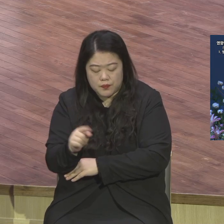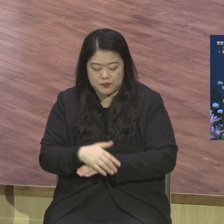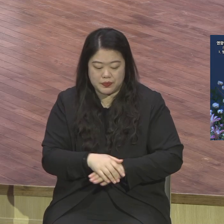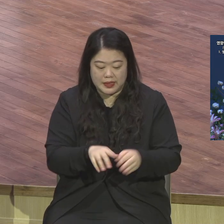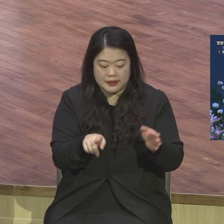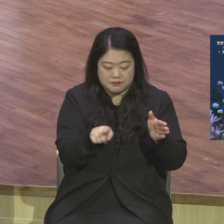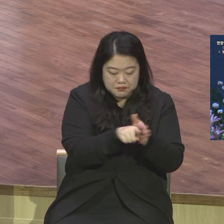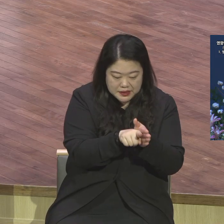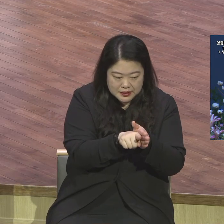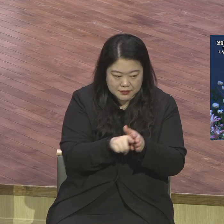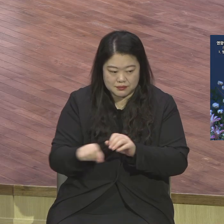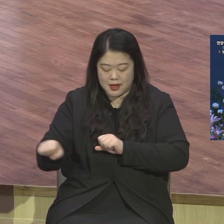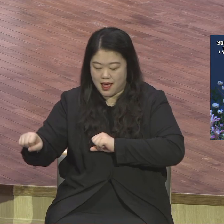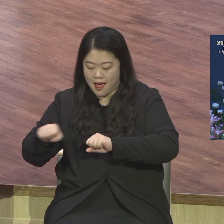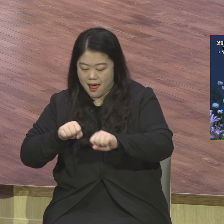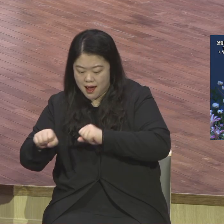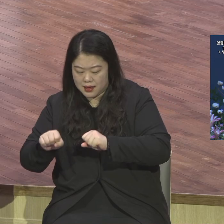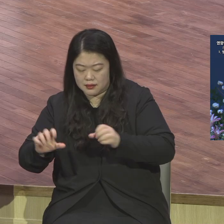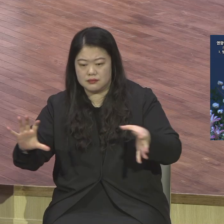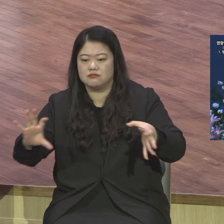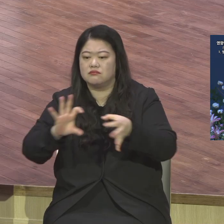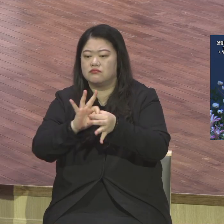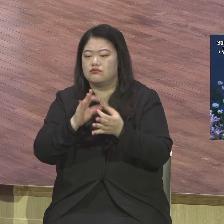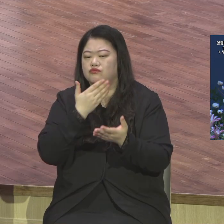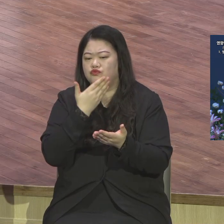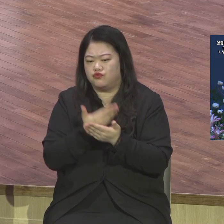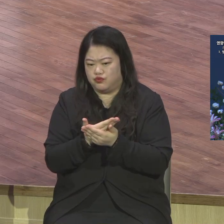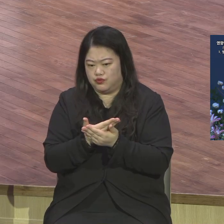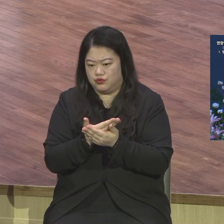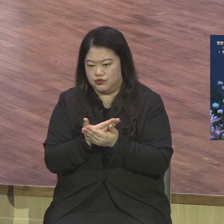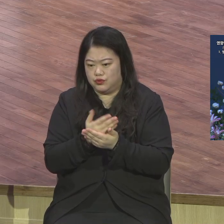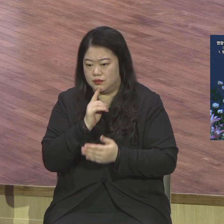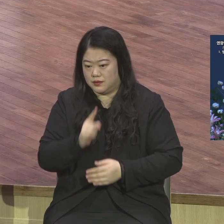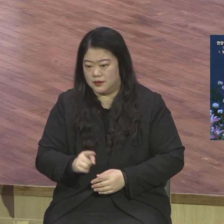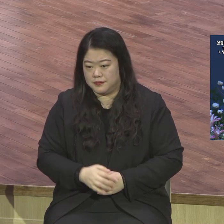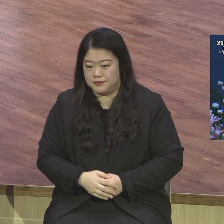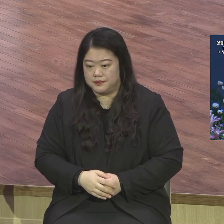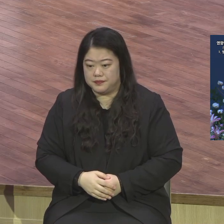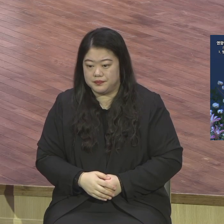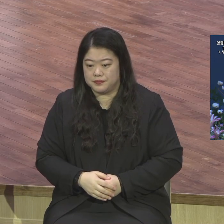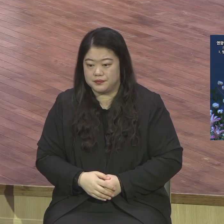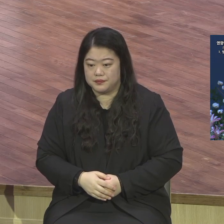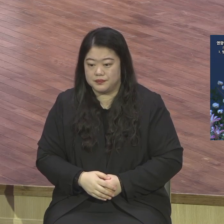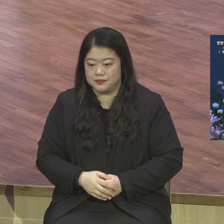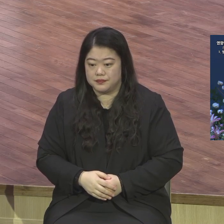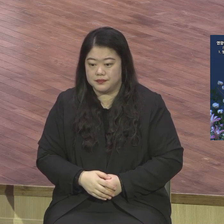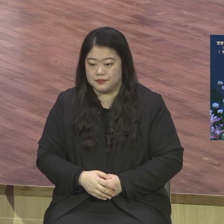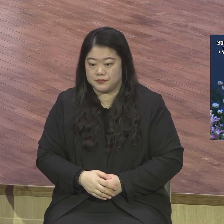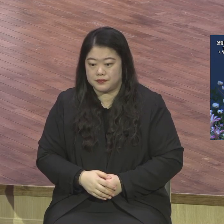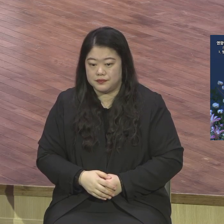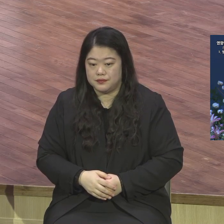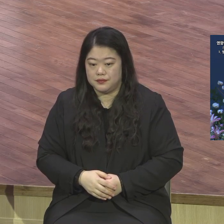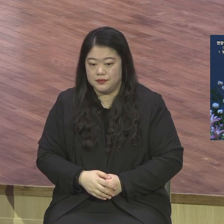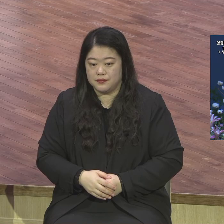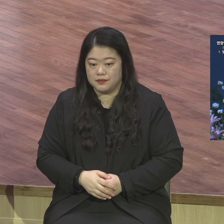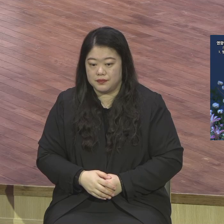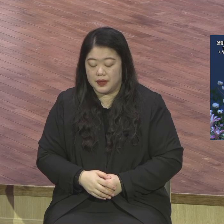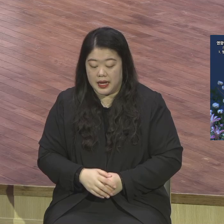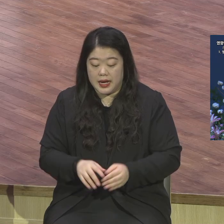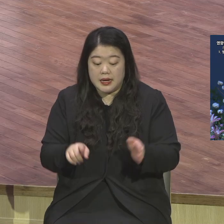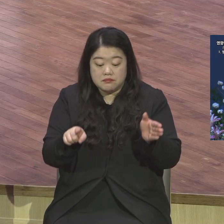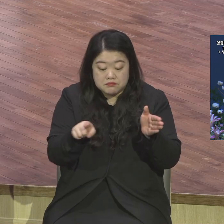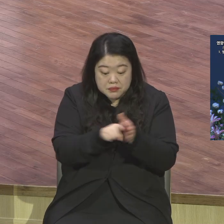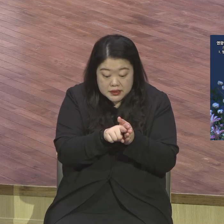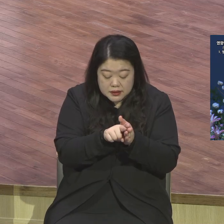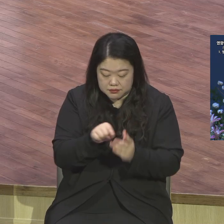어떻게 보고 있느냐를 아는 것입니다. 야고보는 믿음과